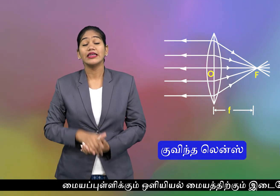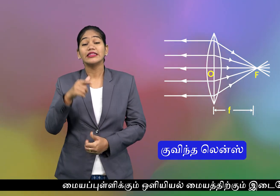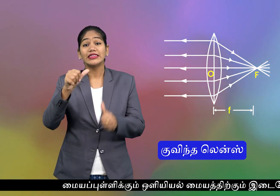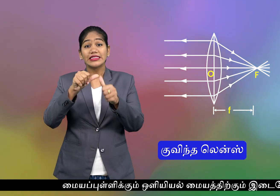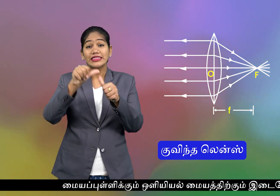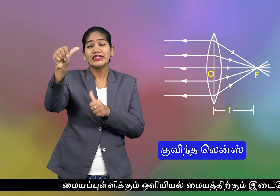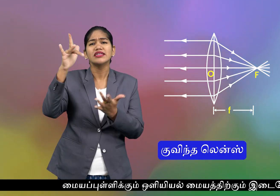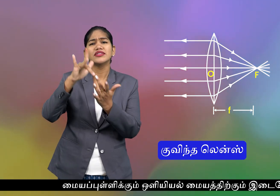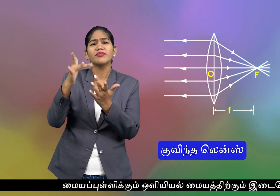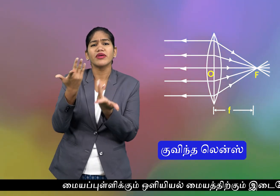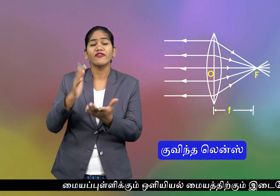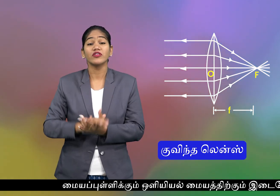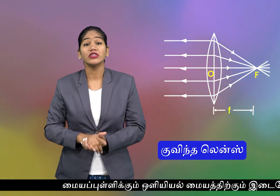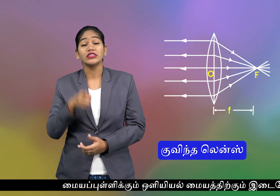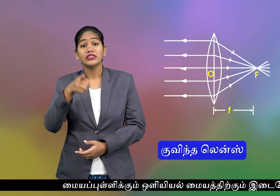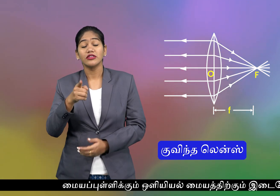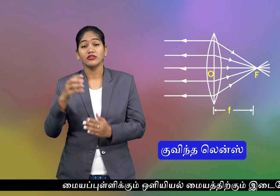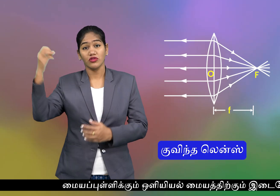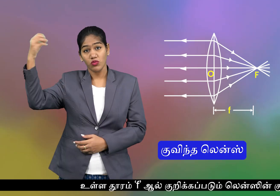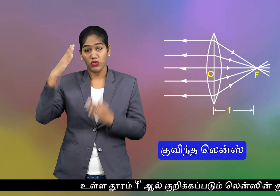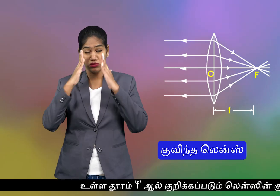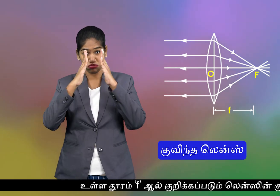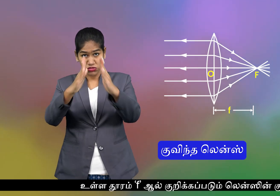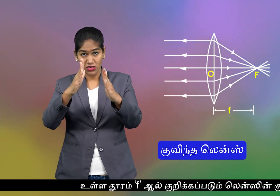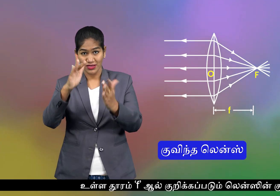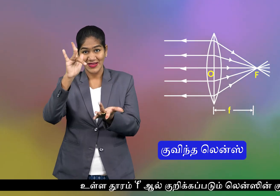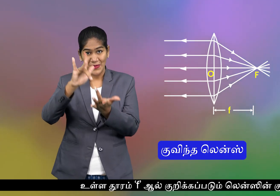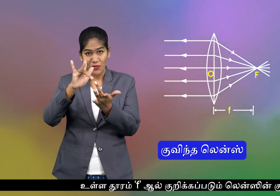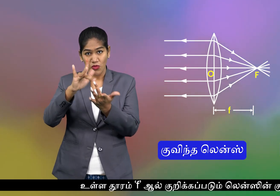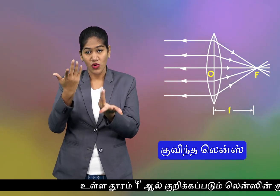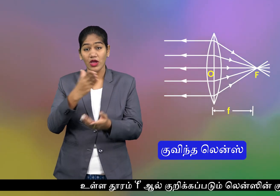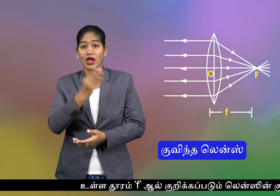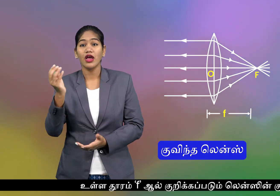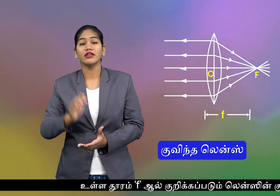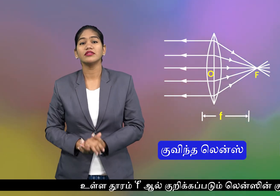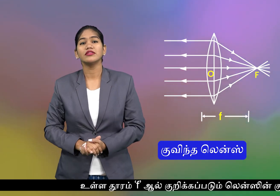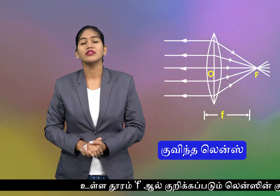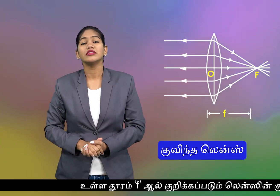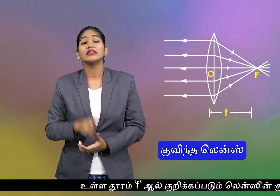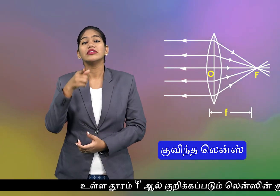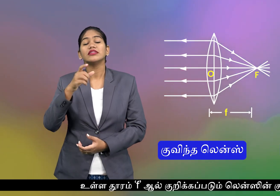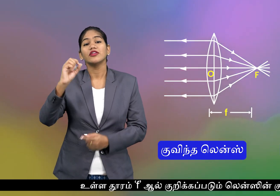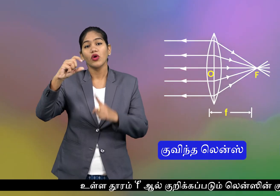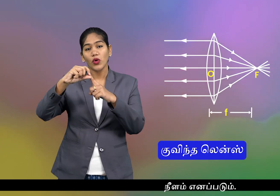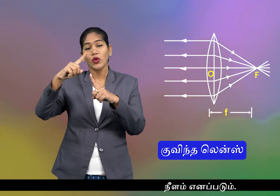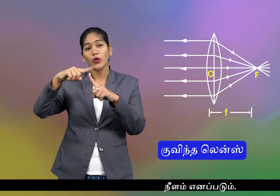மையப்புள்ளிக்கும் ஒளியியல் மையத்திற்கும் இடையே உள்ள தூரம் எஃப் ஆல் குறிக்கப்படும் வில்லையின் குவிய நீளம்